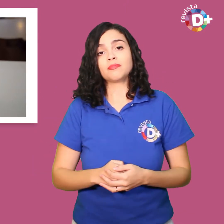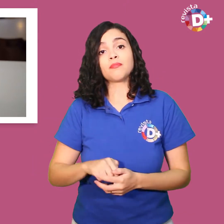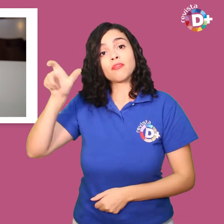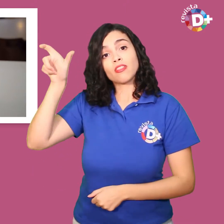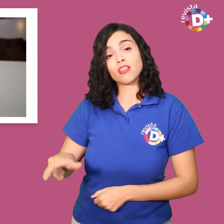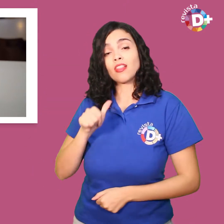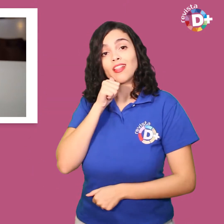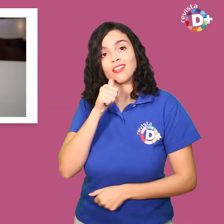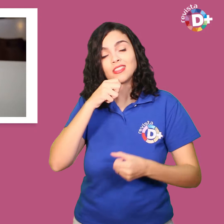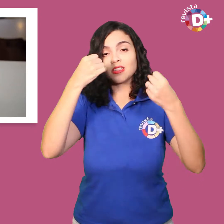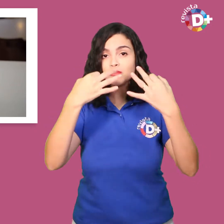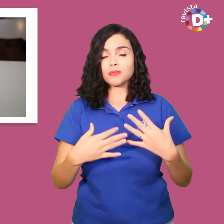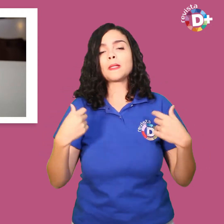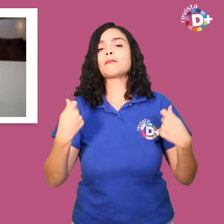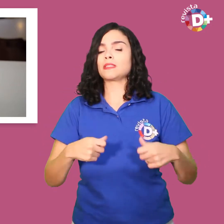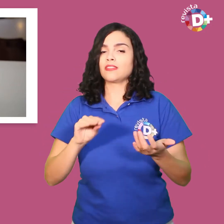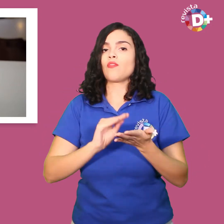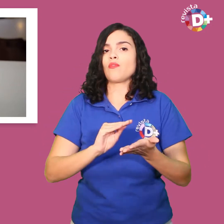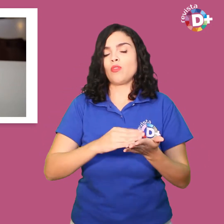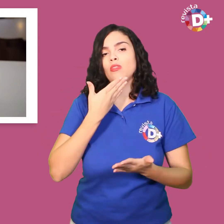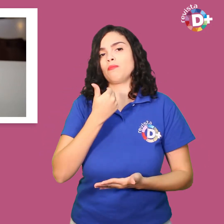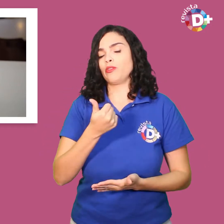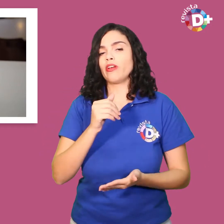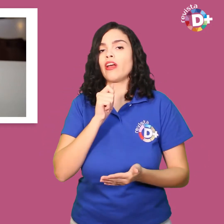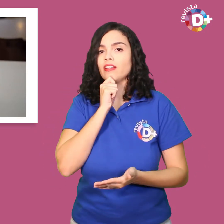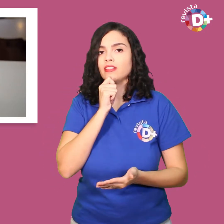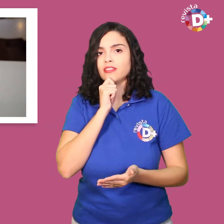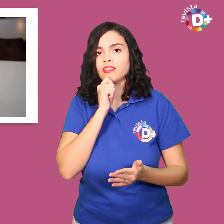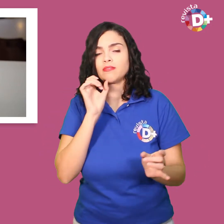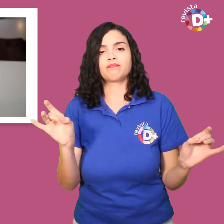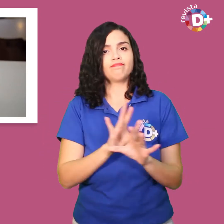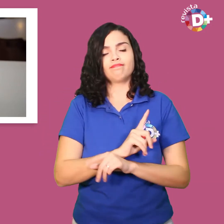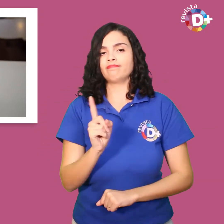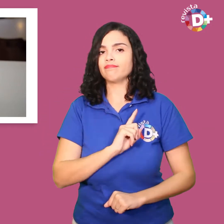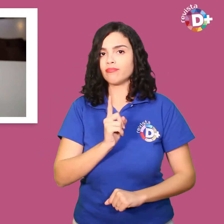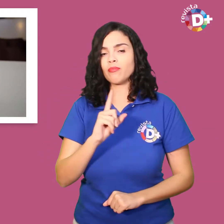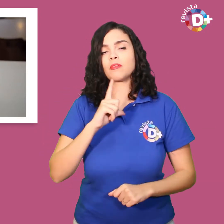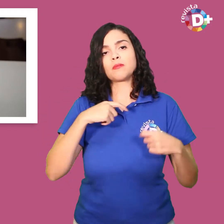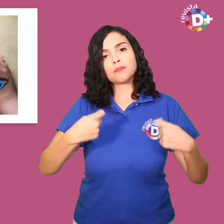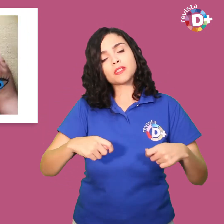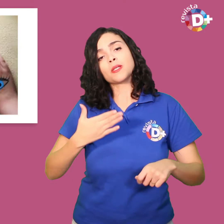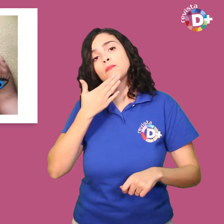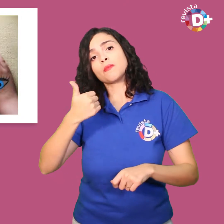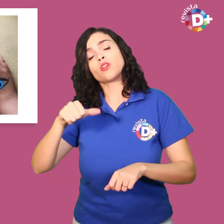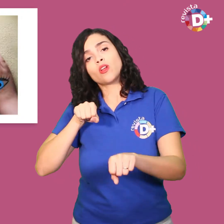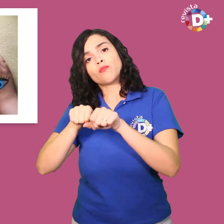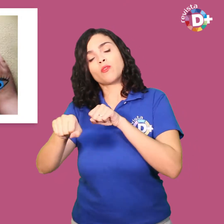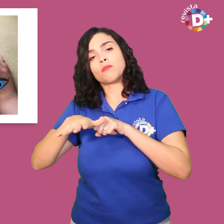Luciane destaca o que precisa ainda ser melhorado. São 3 eixos de melhoria: ampliar a formação de professores, para